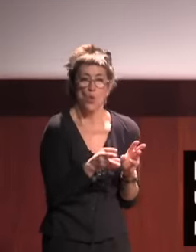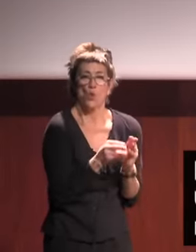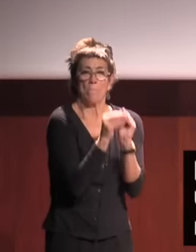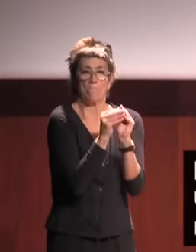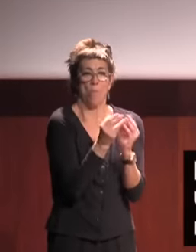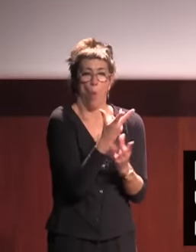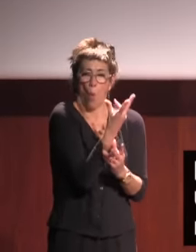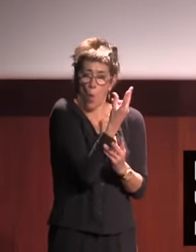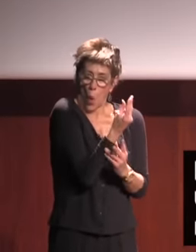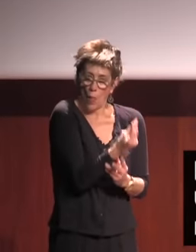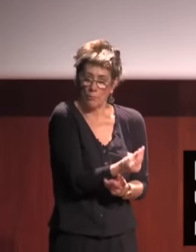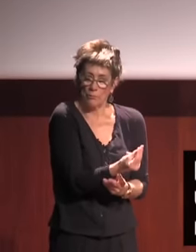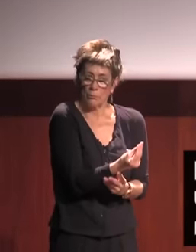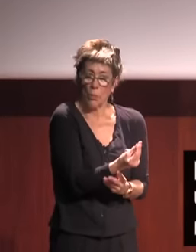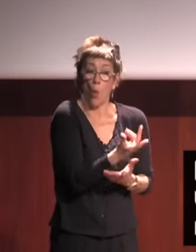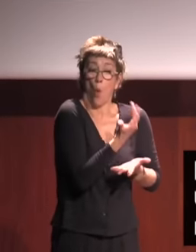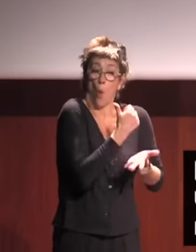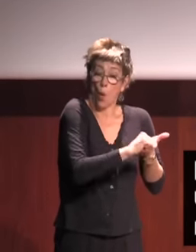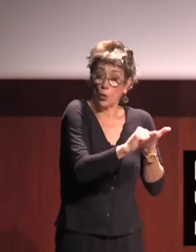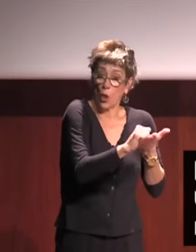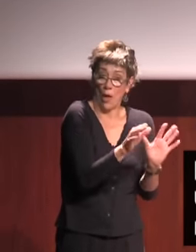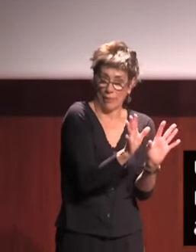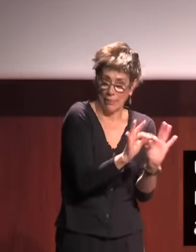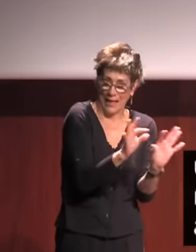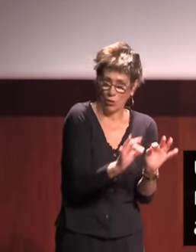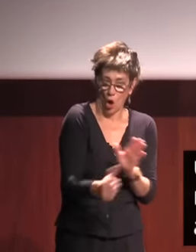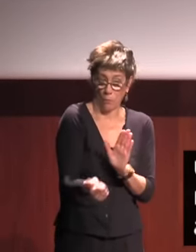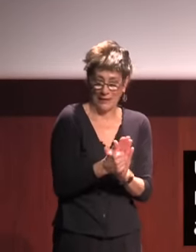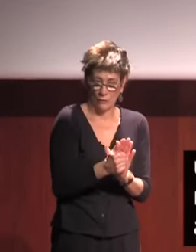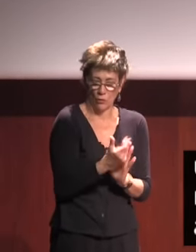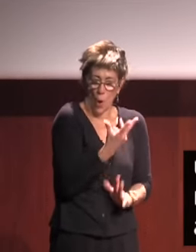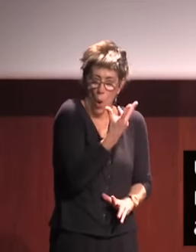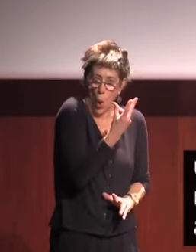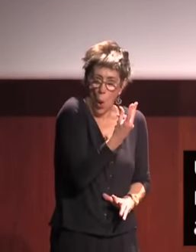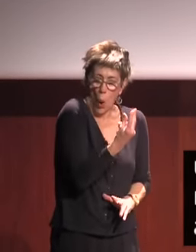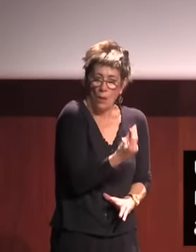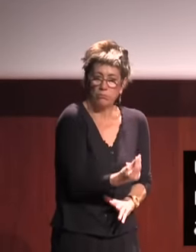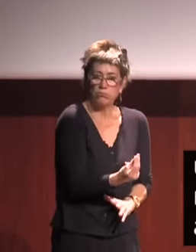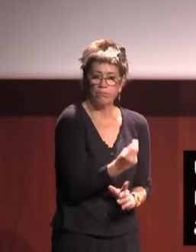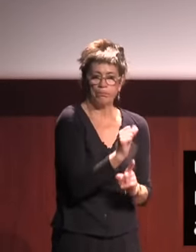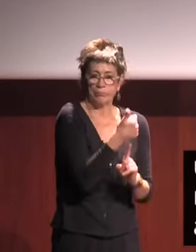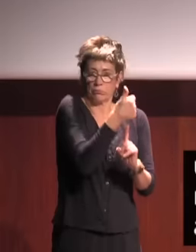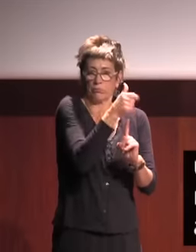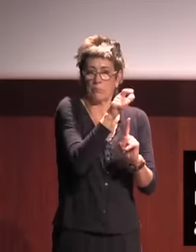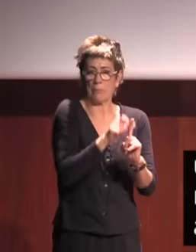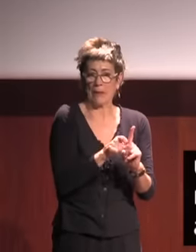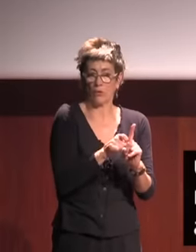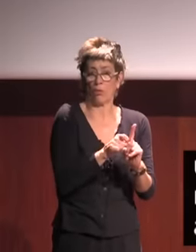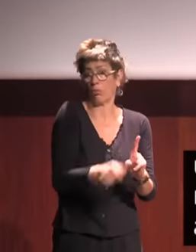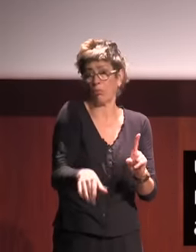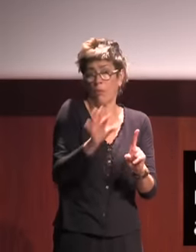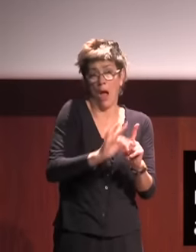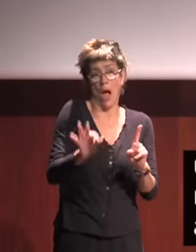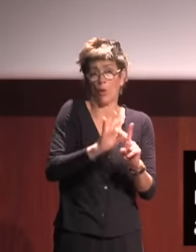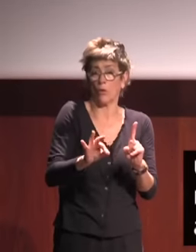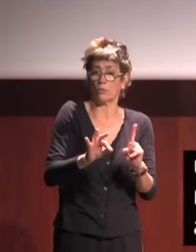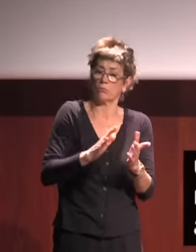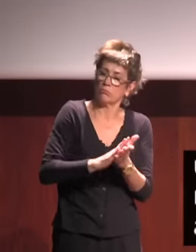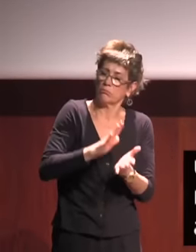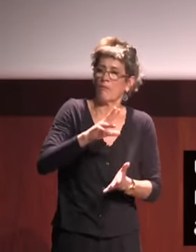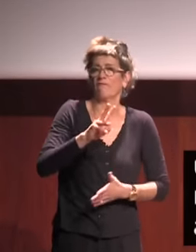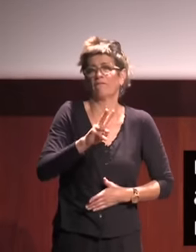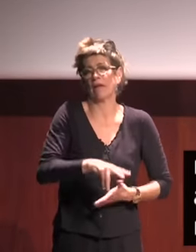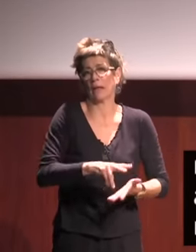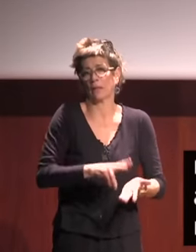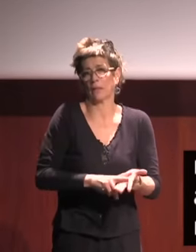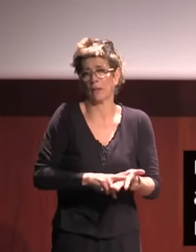trois entités, donc auteur, narrateur et personnage, doivent s'incarner dans une même personne qui s'engage à raconter la vérité. Le lecteur